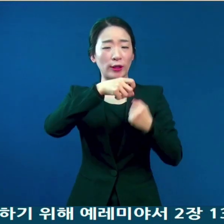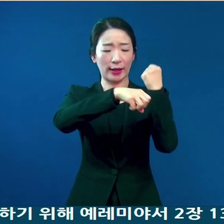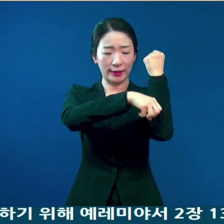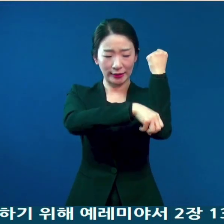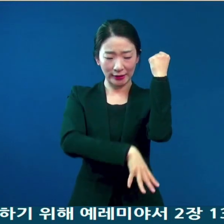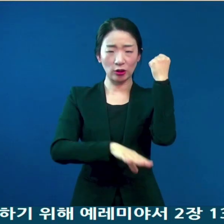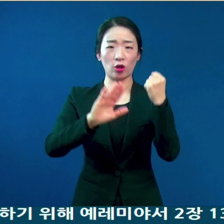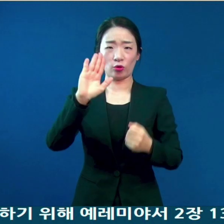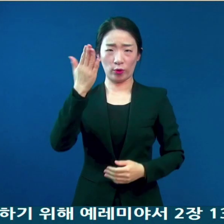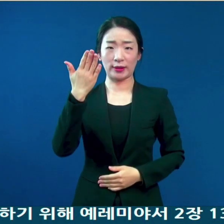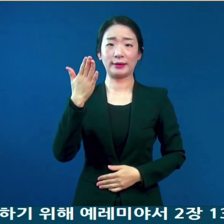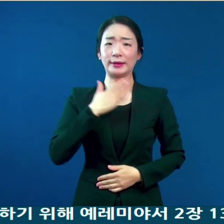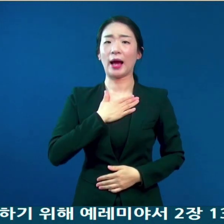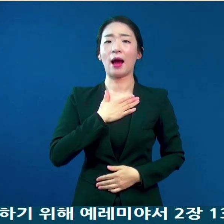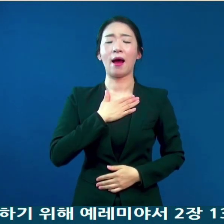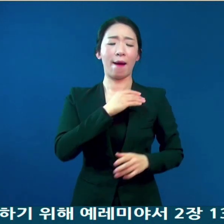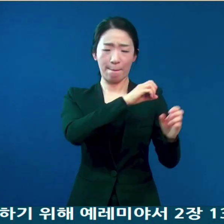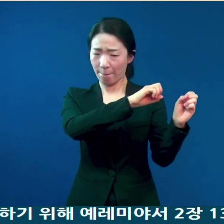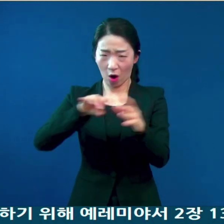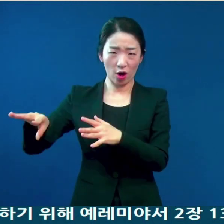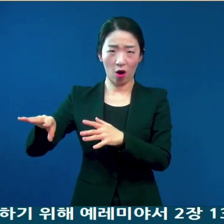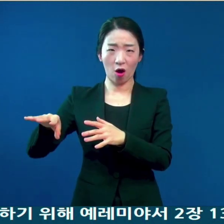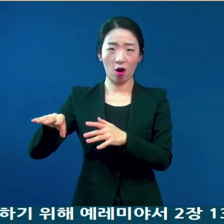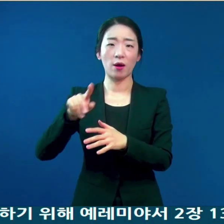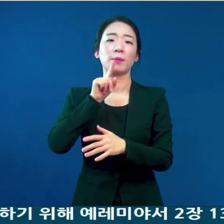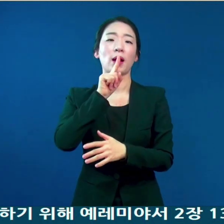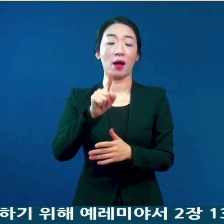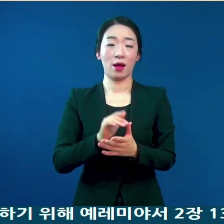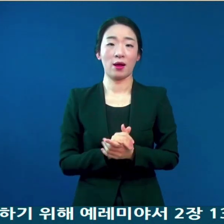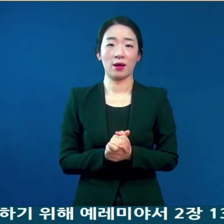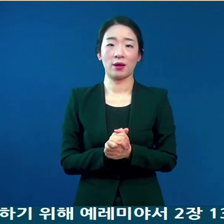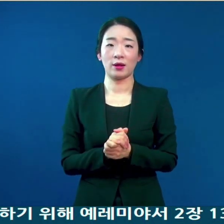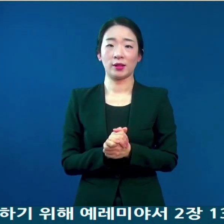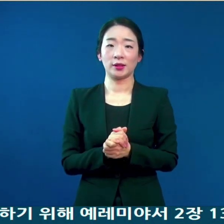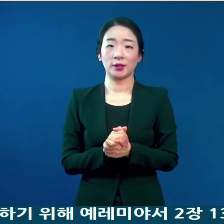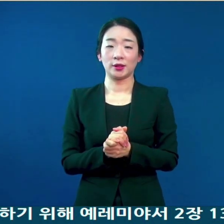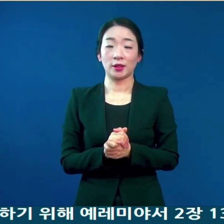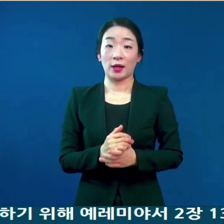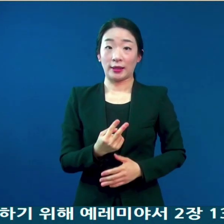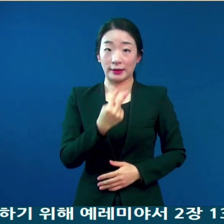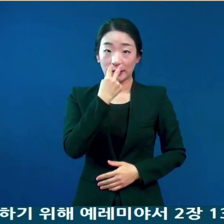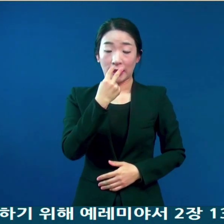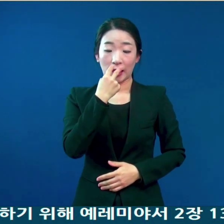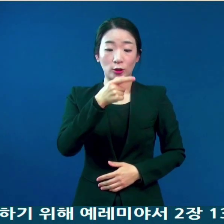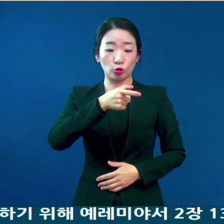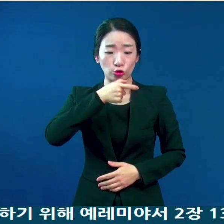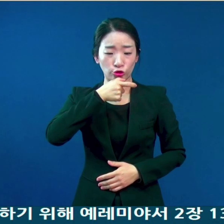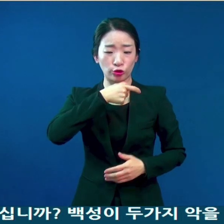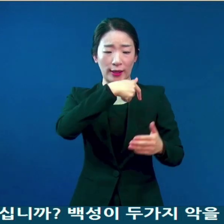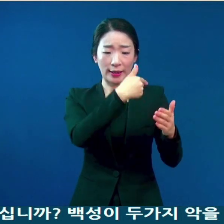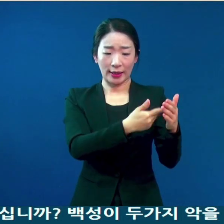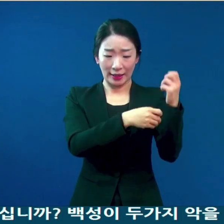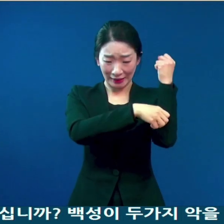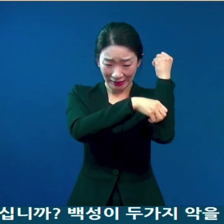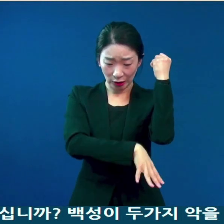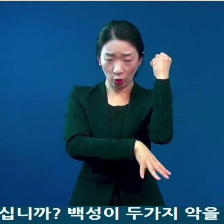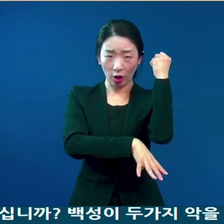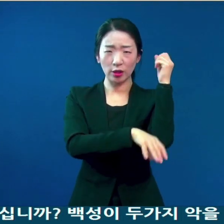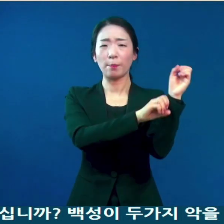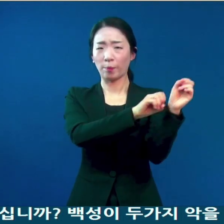근원되는 나를 버린 것과, 좀 전에 봤던 17장 13절과 같은 내용이죠. 생수의 근원을 버렸다.